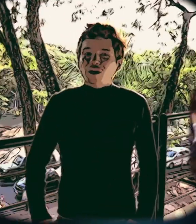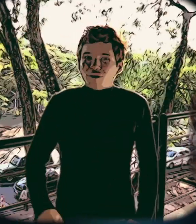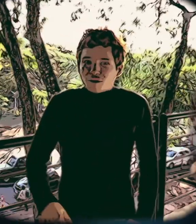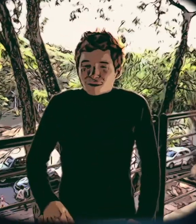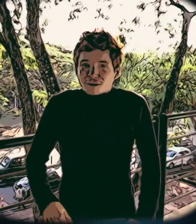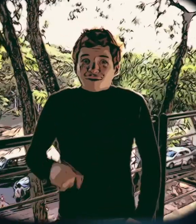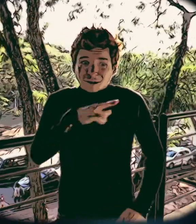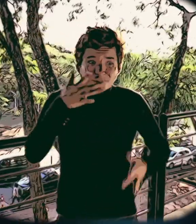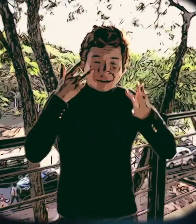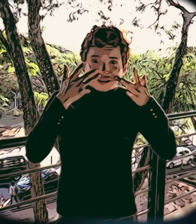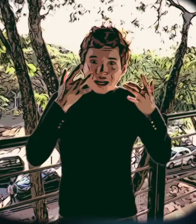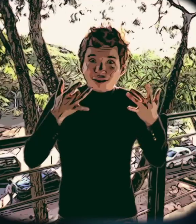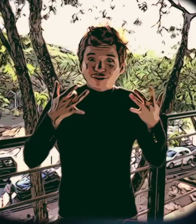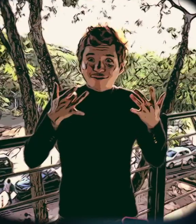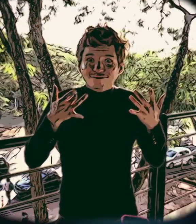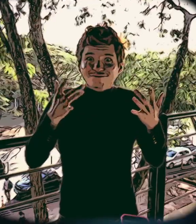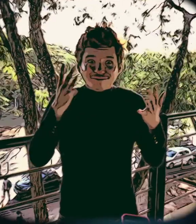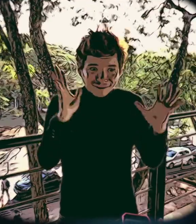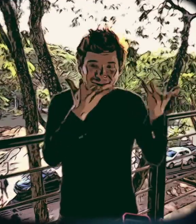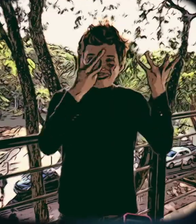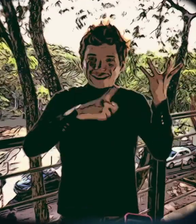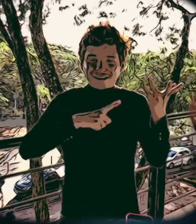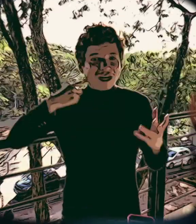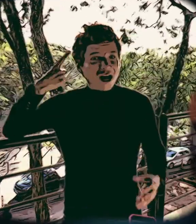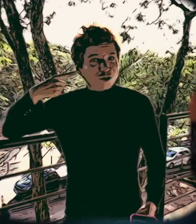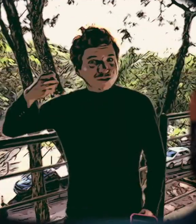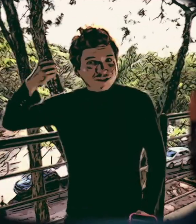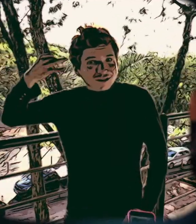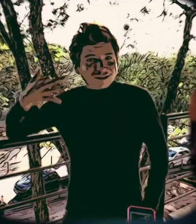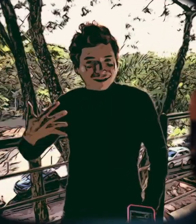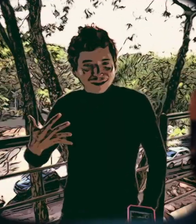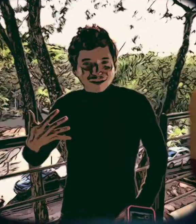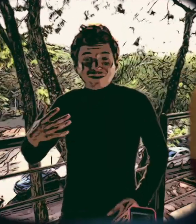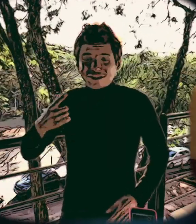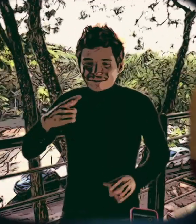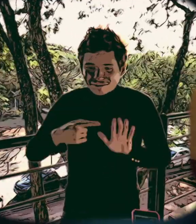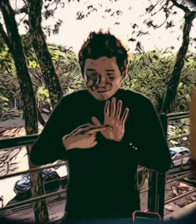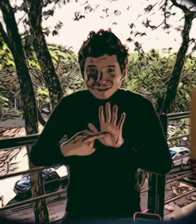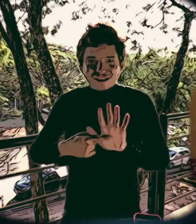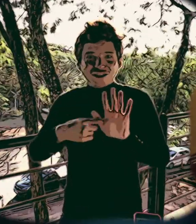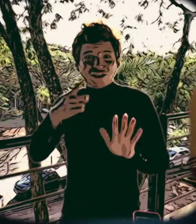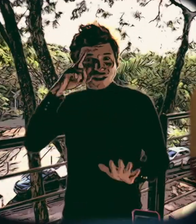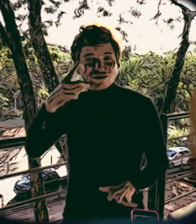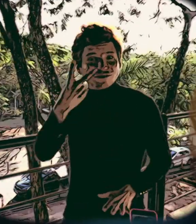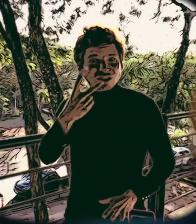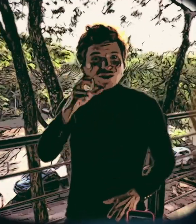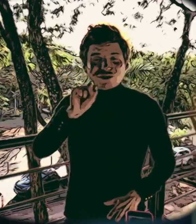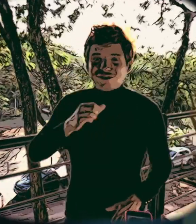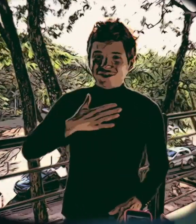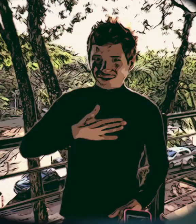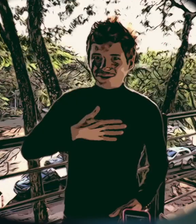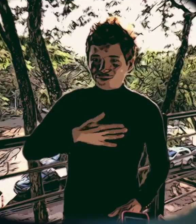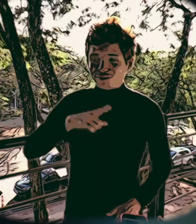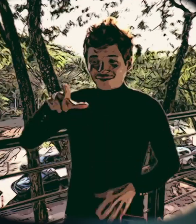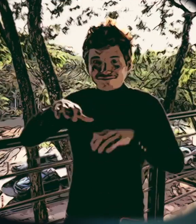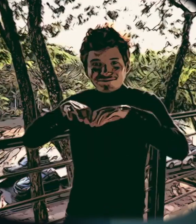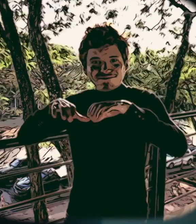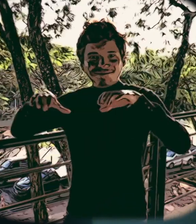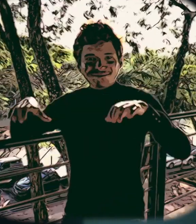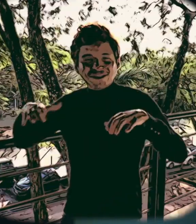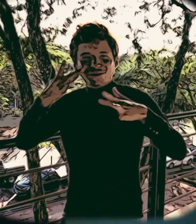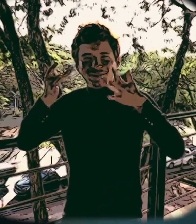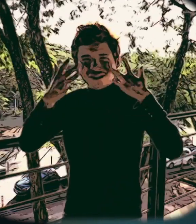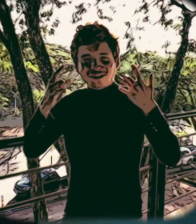ministrando oficinas. O espetáculo ele vai ter audiodescrição e ele será apresentado no dia 28 de agosto,